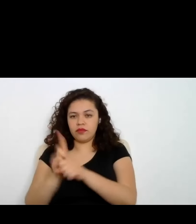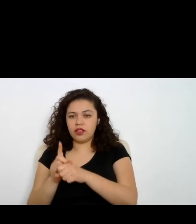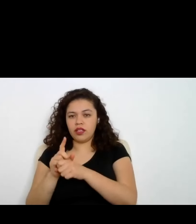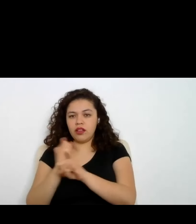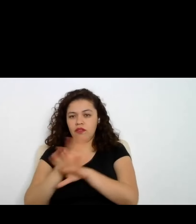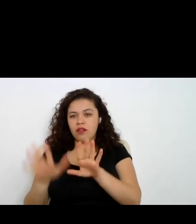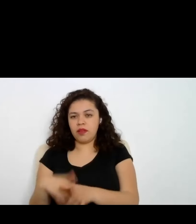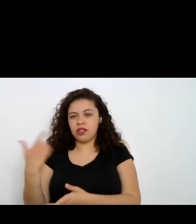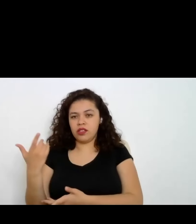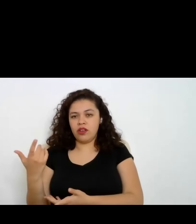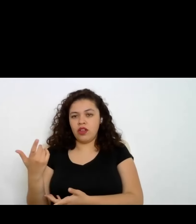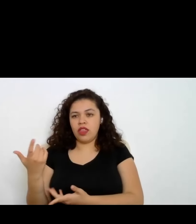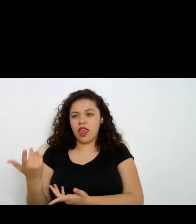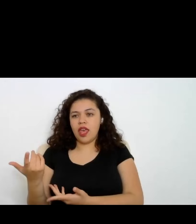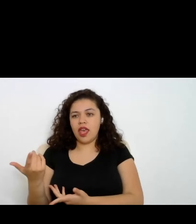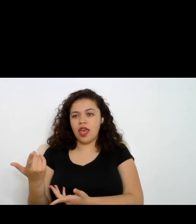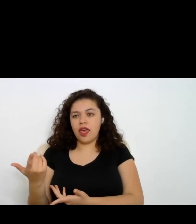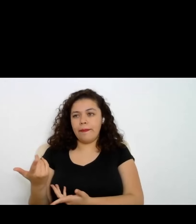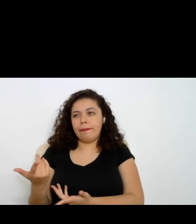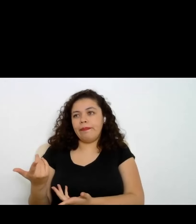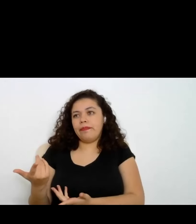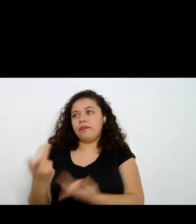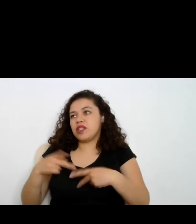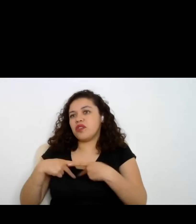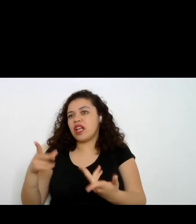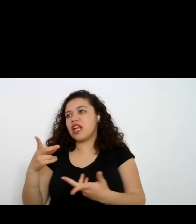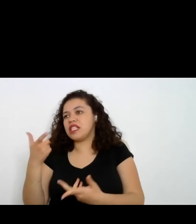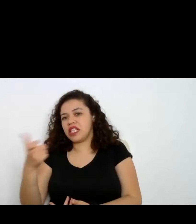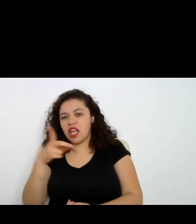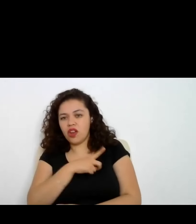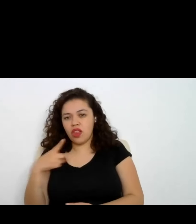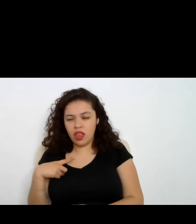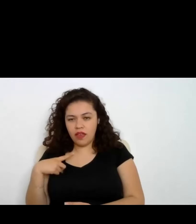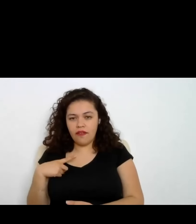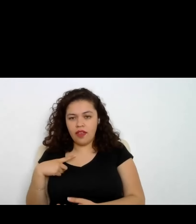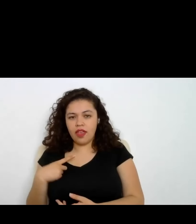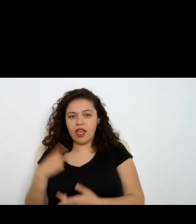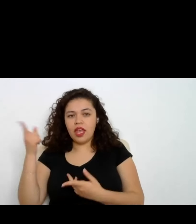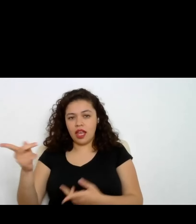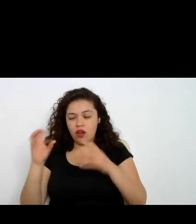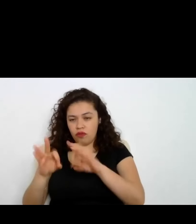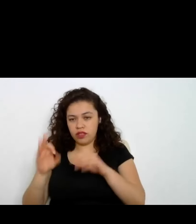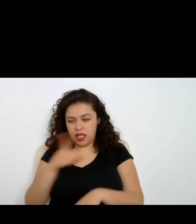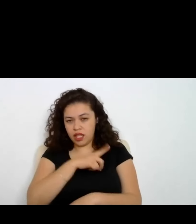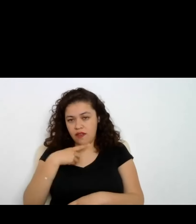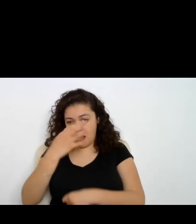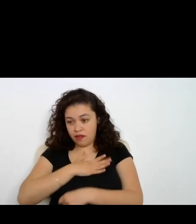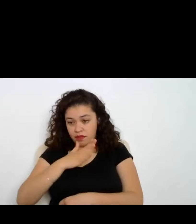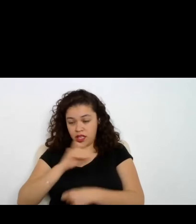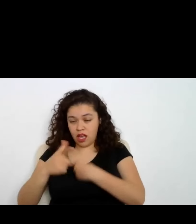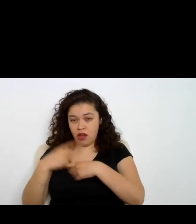crediticia, el buró de crédito, el buró de crédito no necesita poner a mi disposición un aviso de